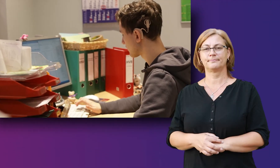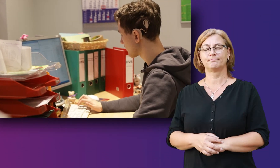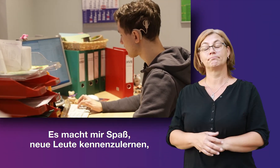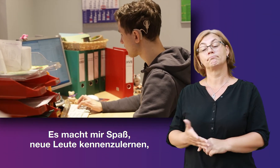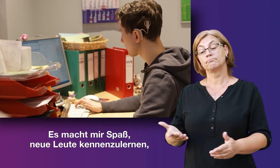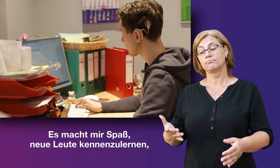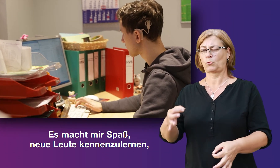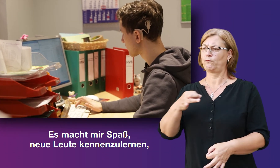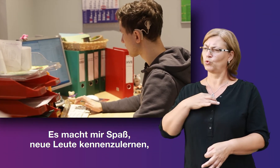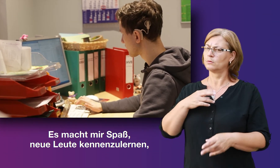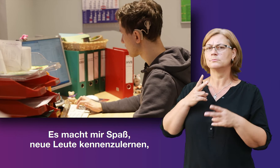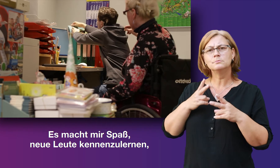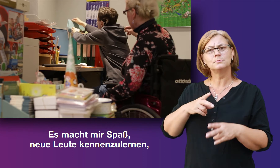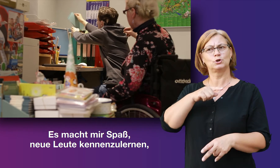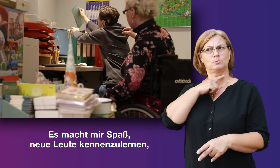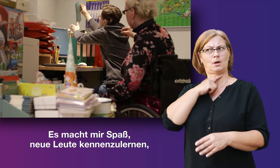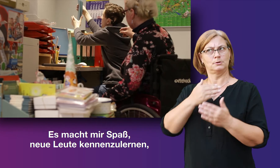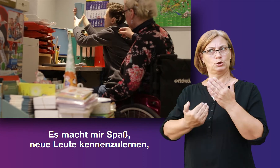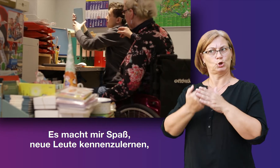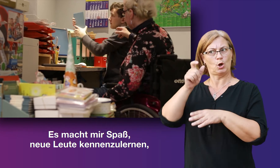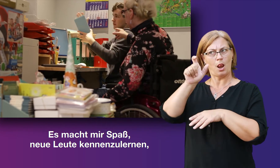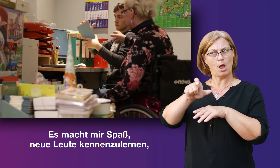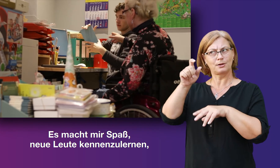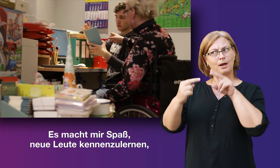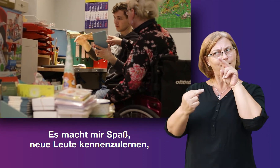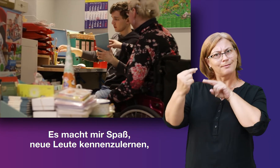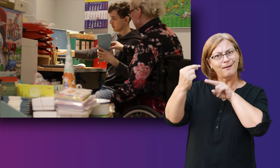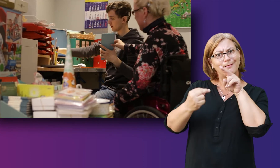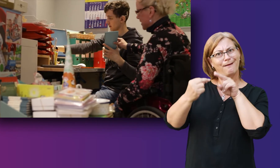Es macht mir irgendwie Spaß, neue Leute kennenzulernen.